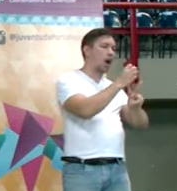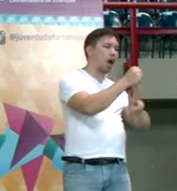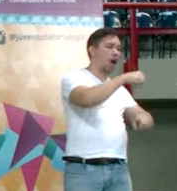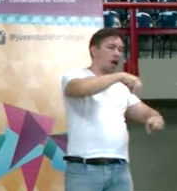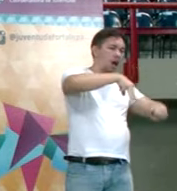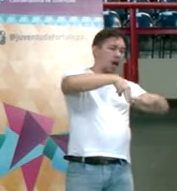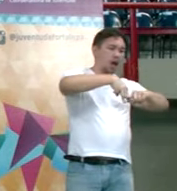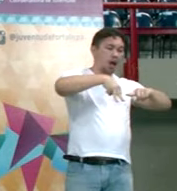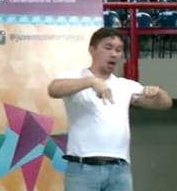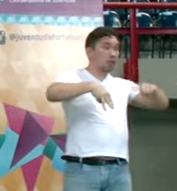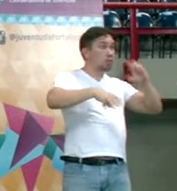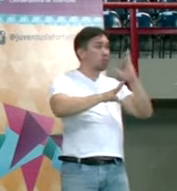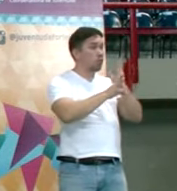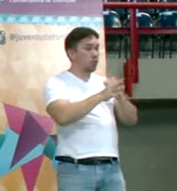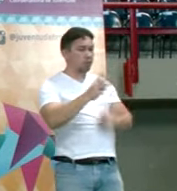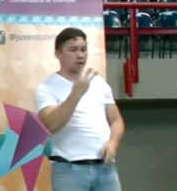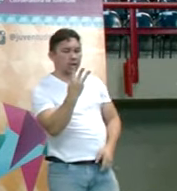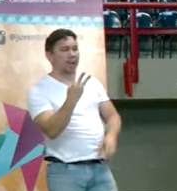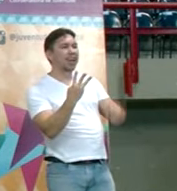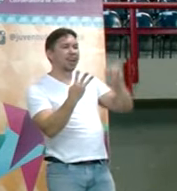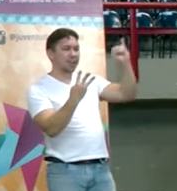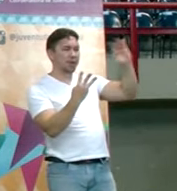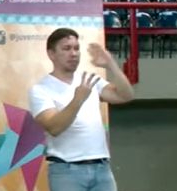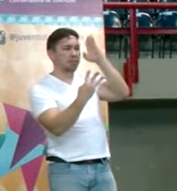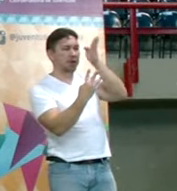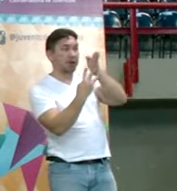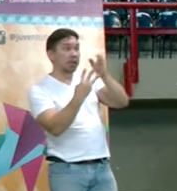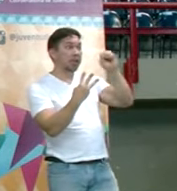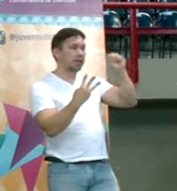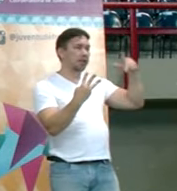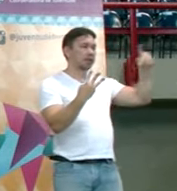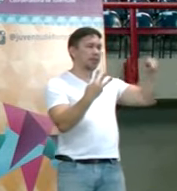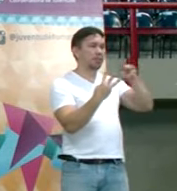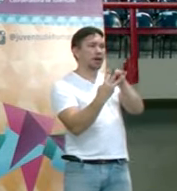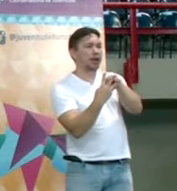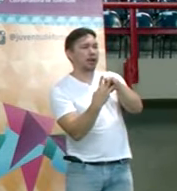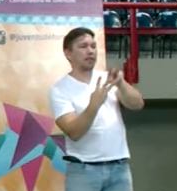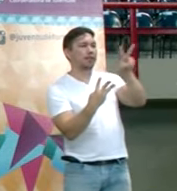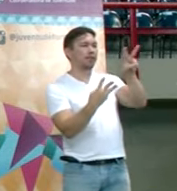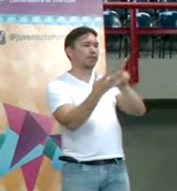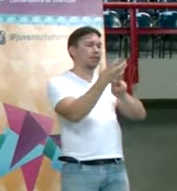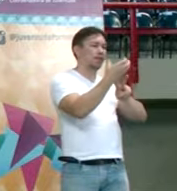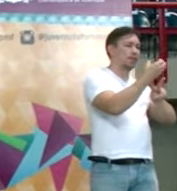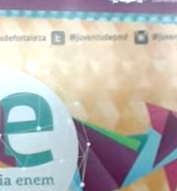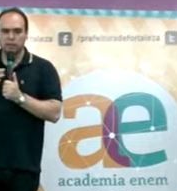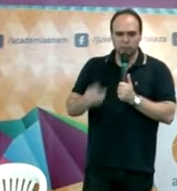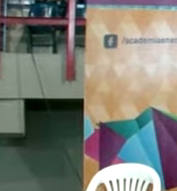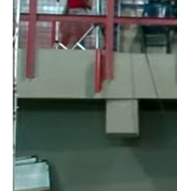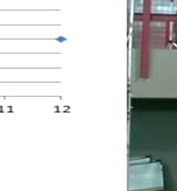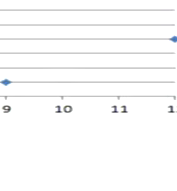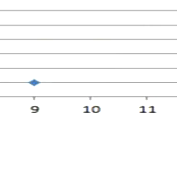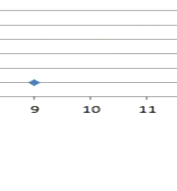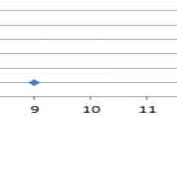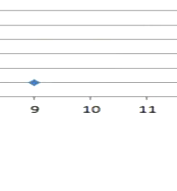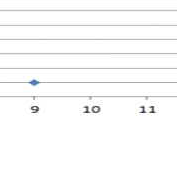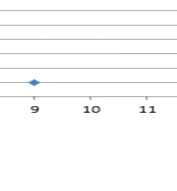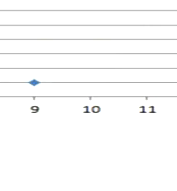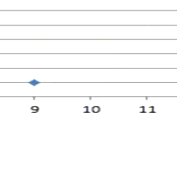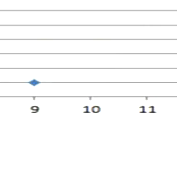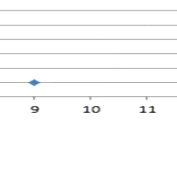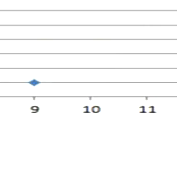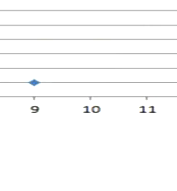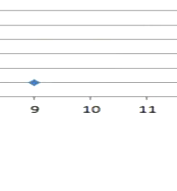acontece quando a quantidade é par se forem dois elementos tira a média dos dois fa do mesmo jeito Tá certo então vamos